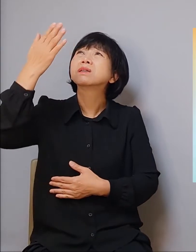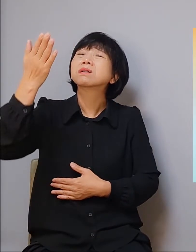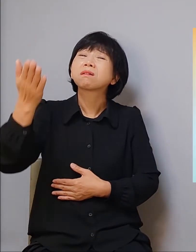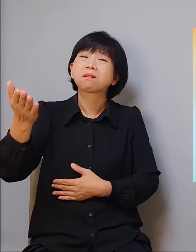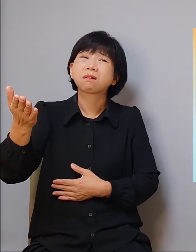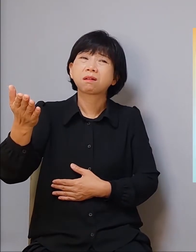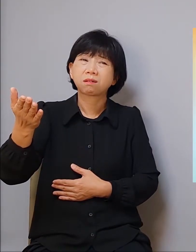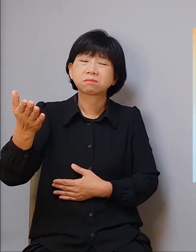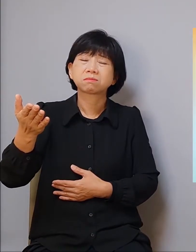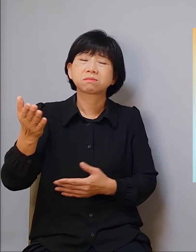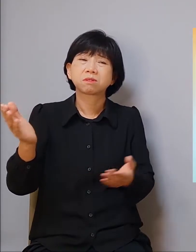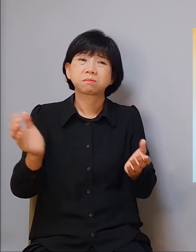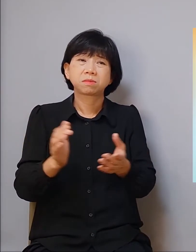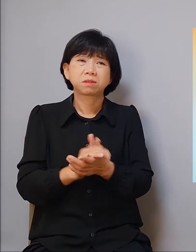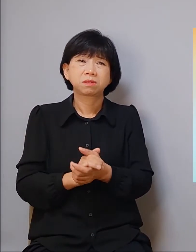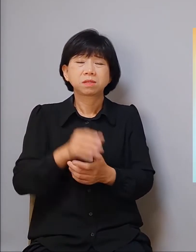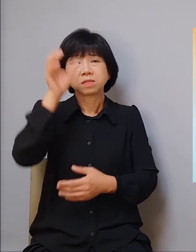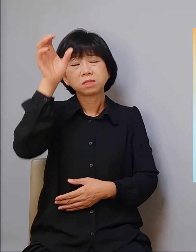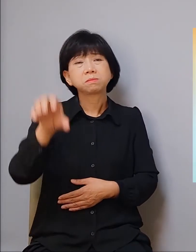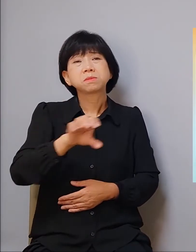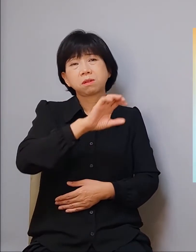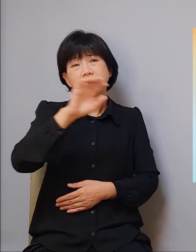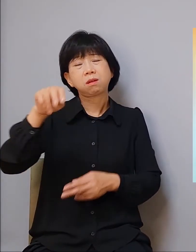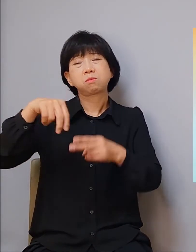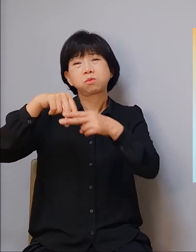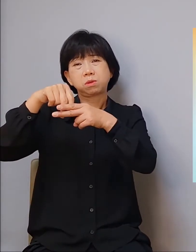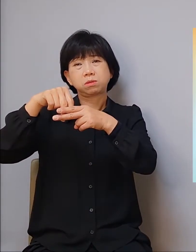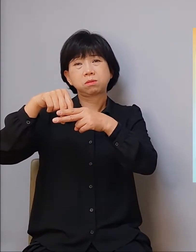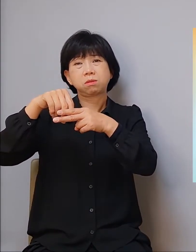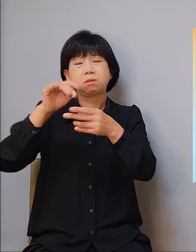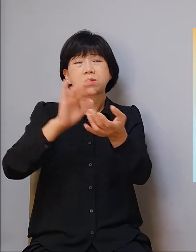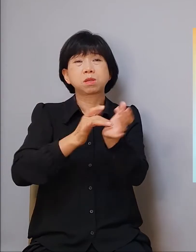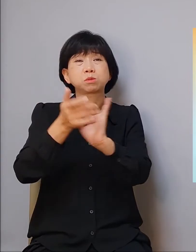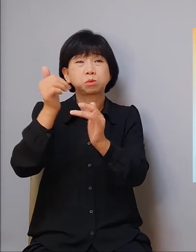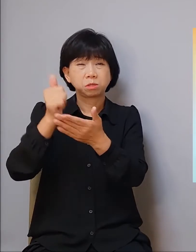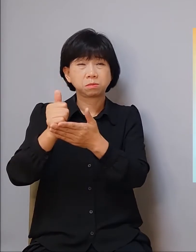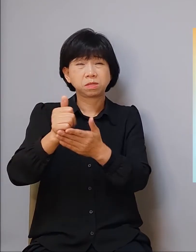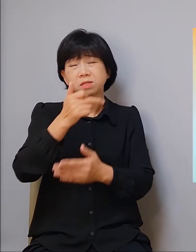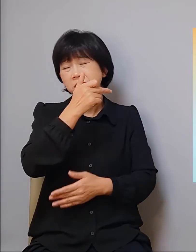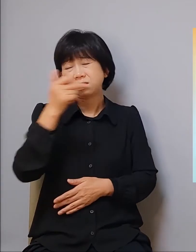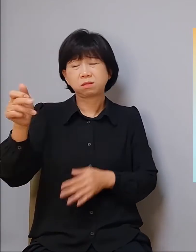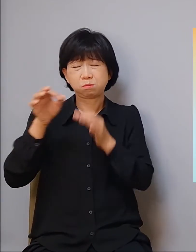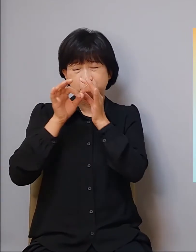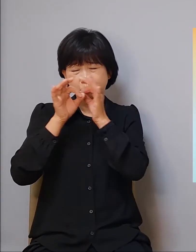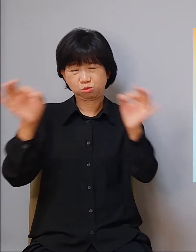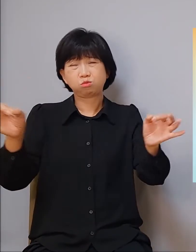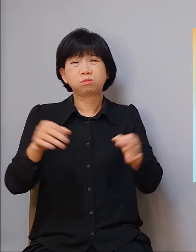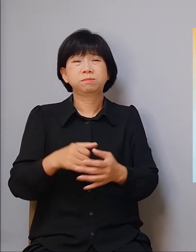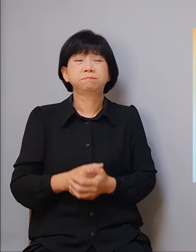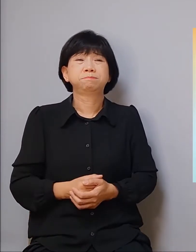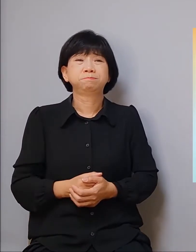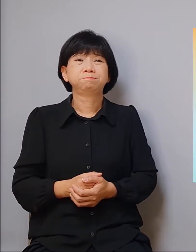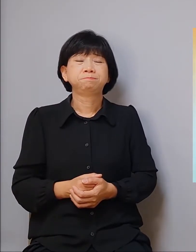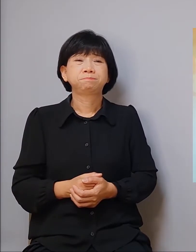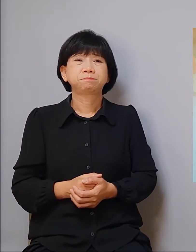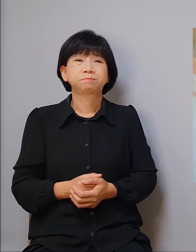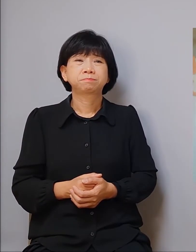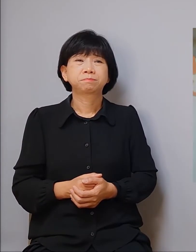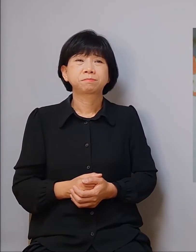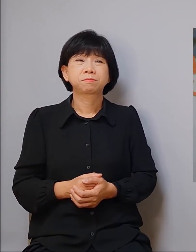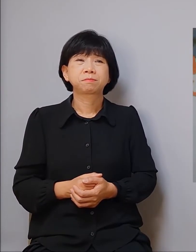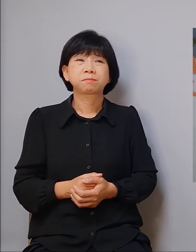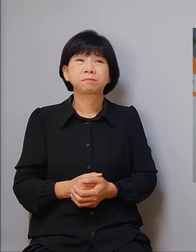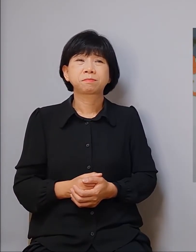뜻이라. 아멘. 십자가상에서 예수님께서도 크게 말씀하시는 거죠.